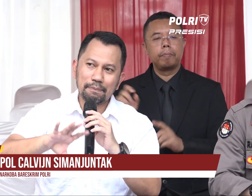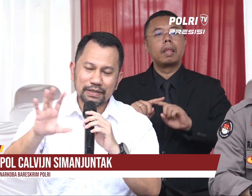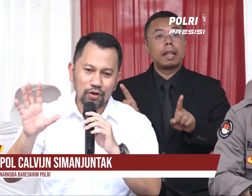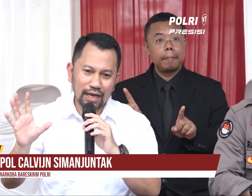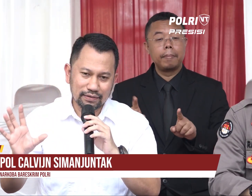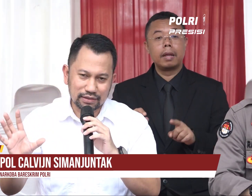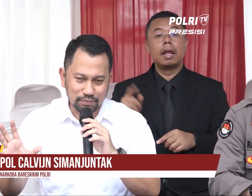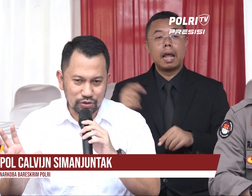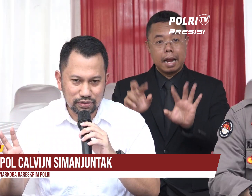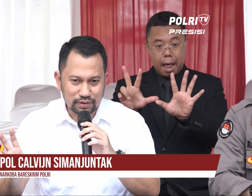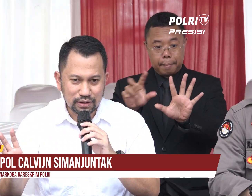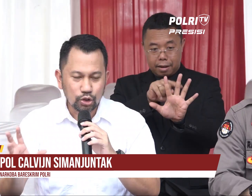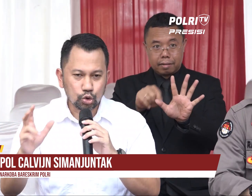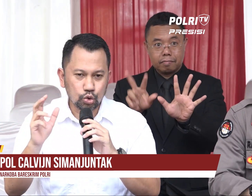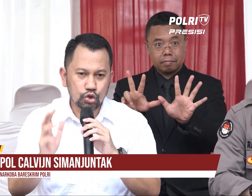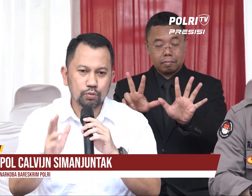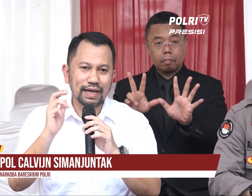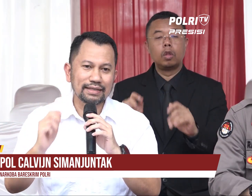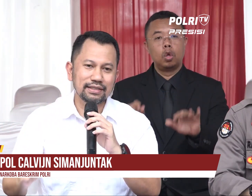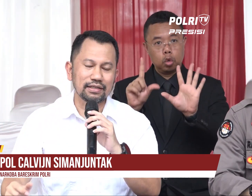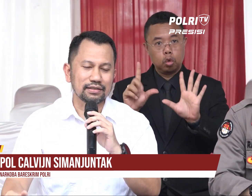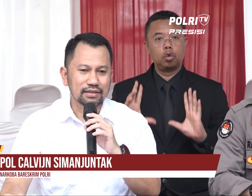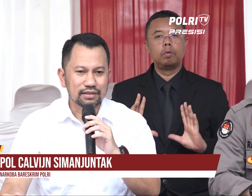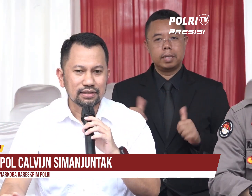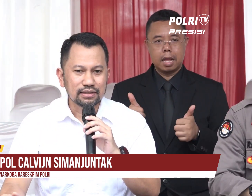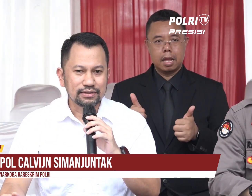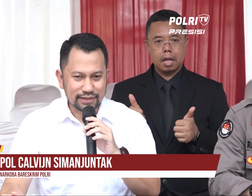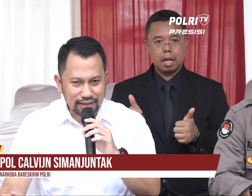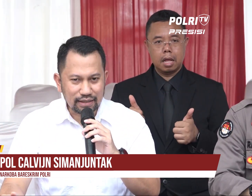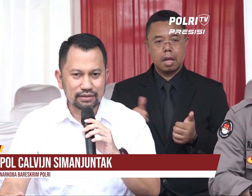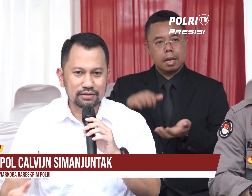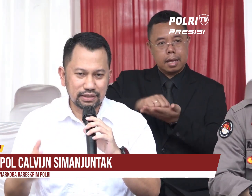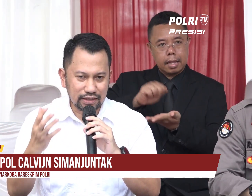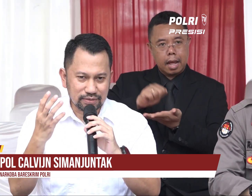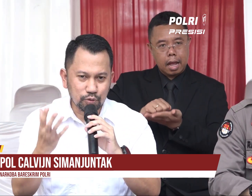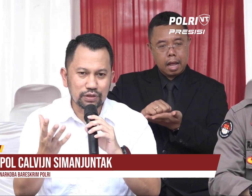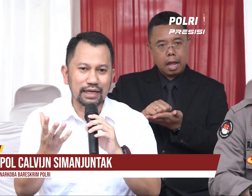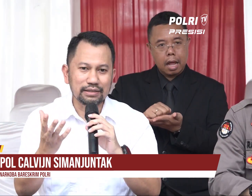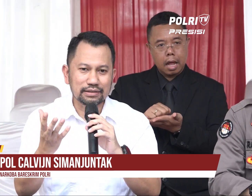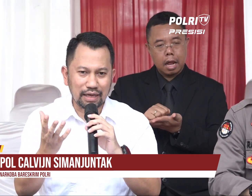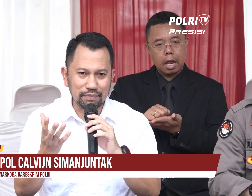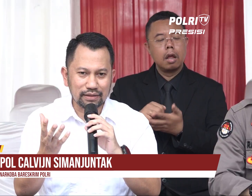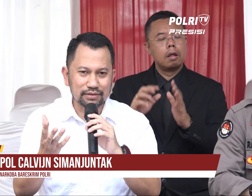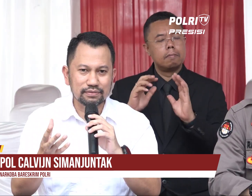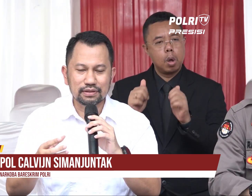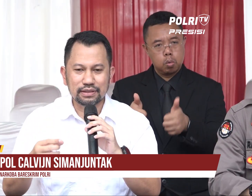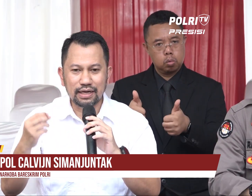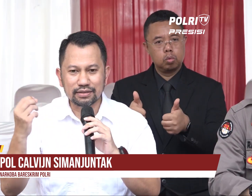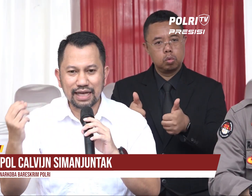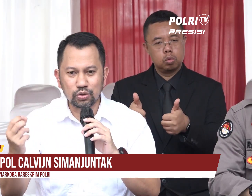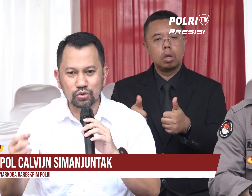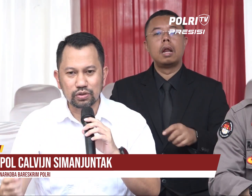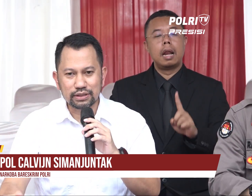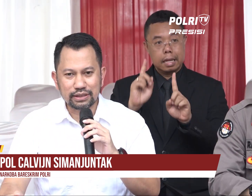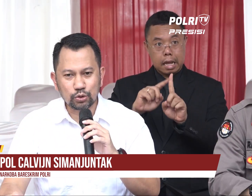di 8 olahan tersebut 7 berhasil dicetak dengan sempurna tablet dan